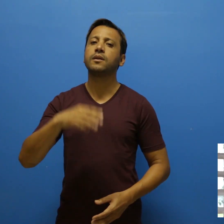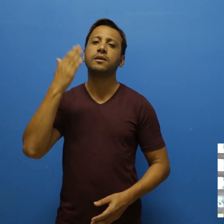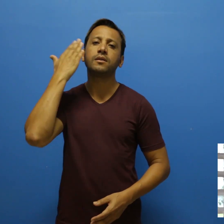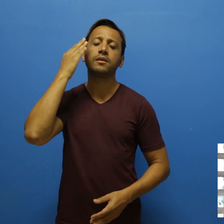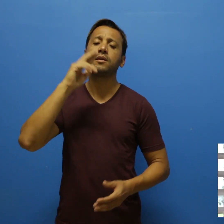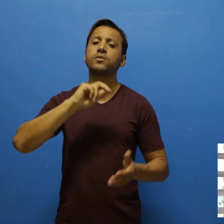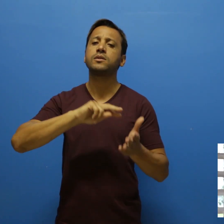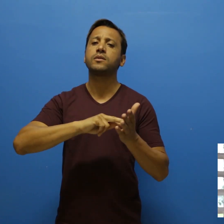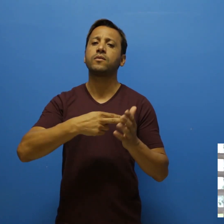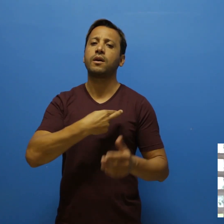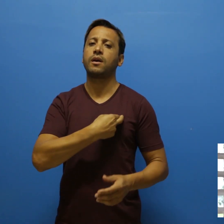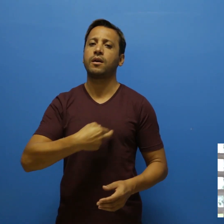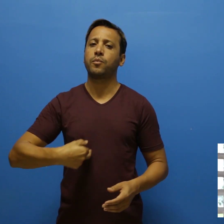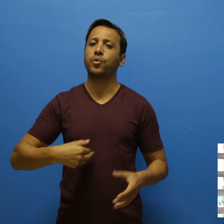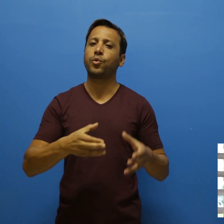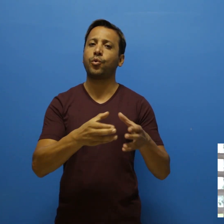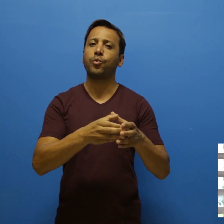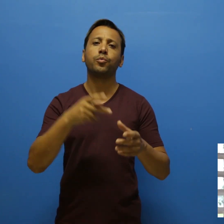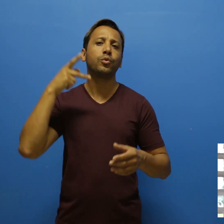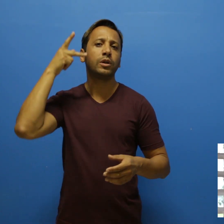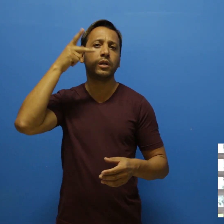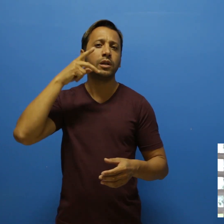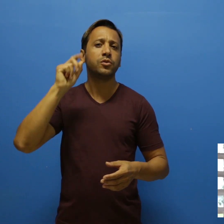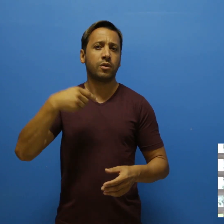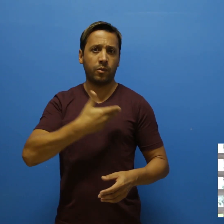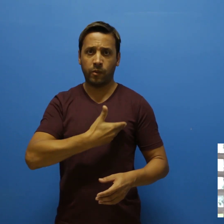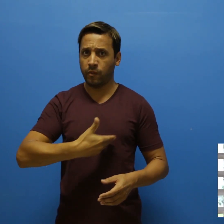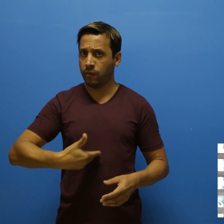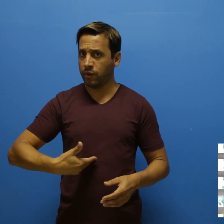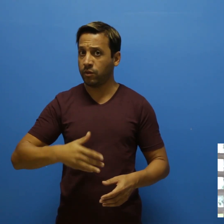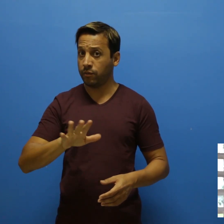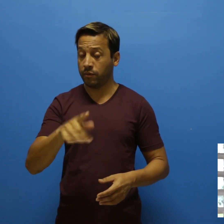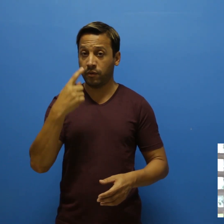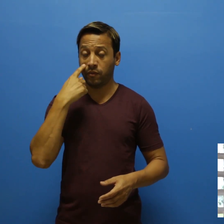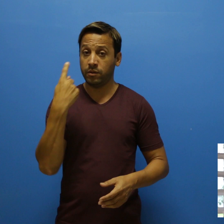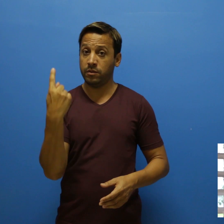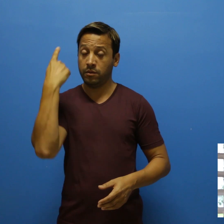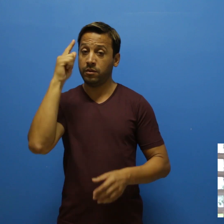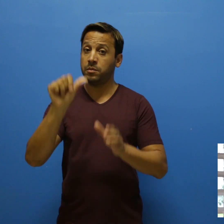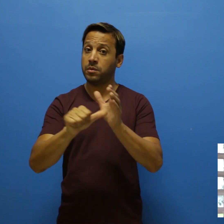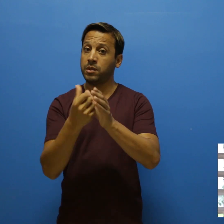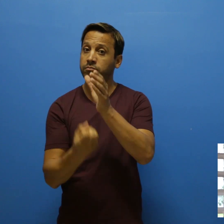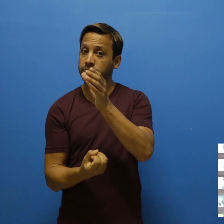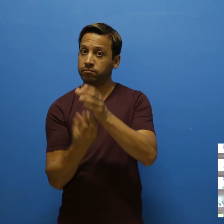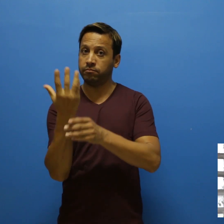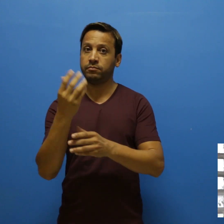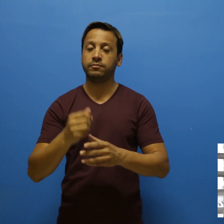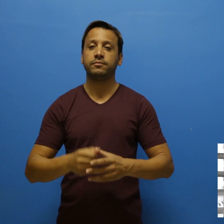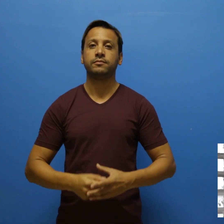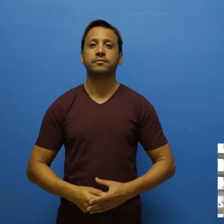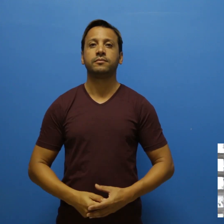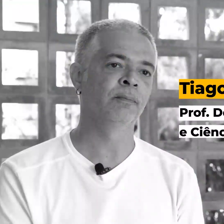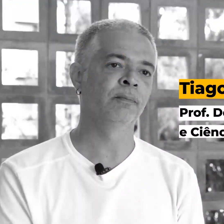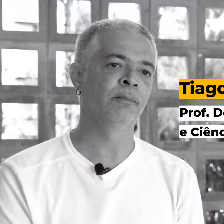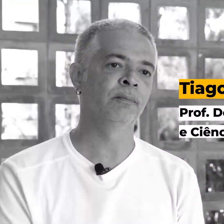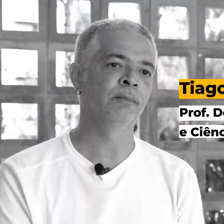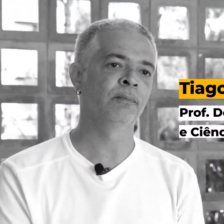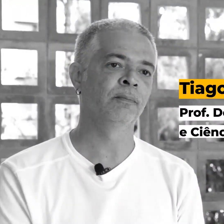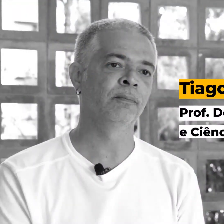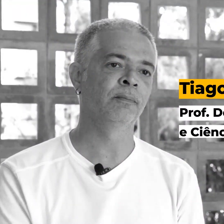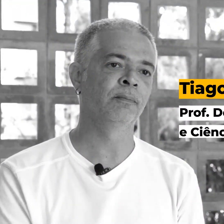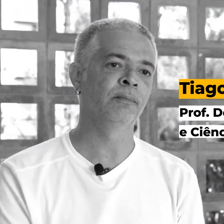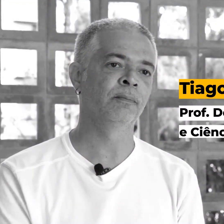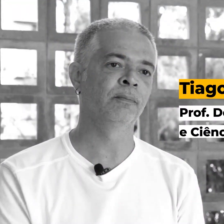entender o que é a ideia de república como uma categoria política, como um regime, é olhar para a primeira vez que ela foi formulada.